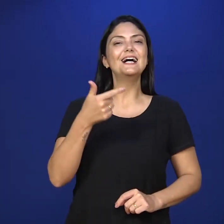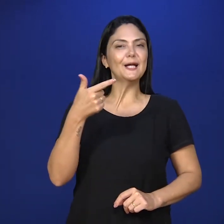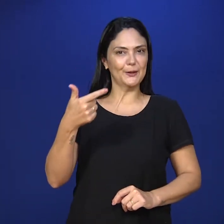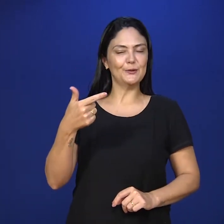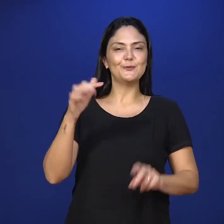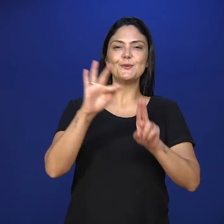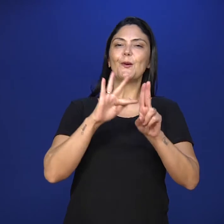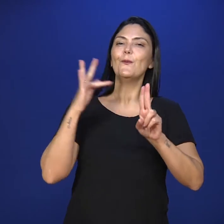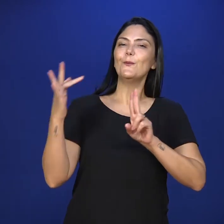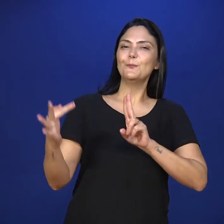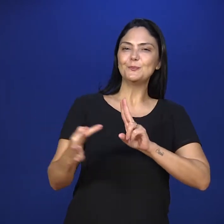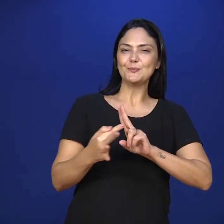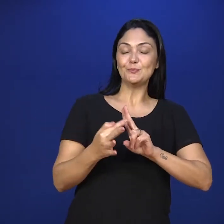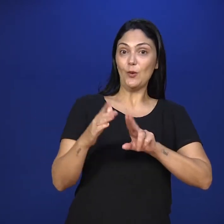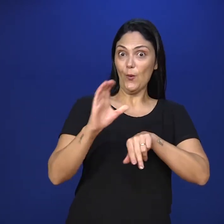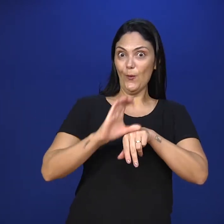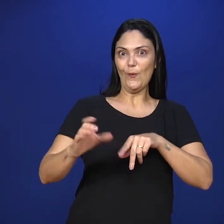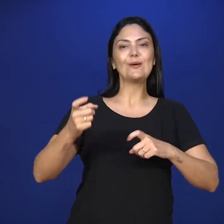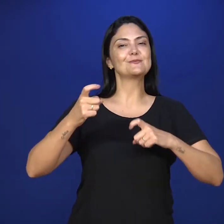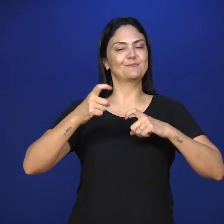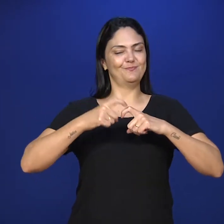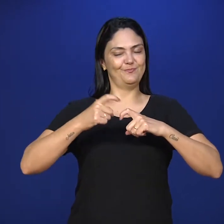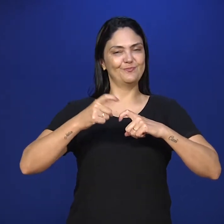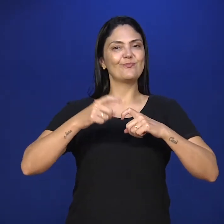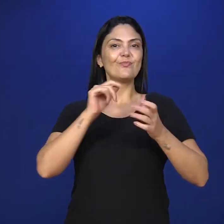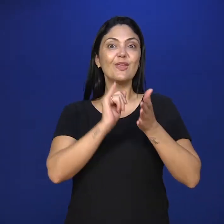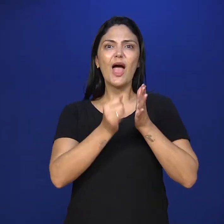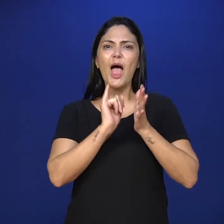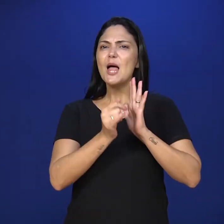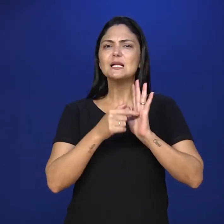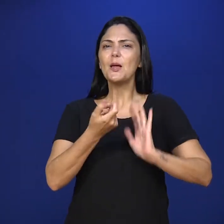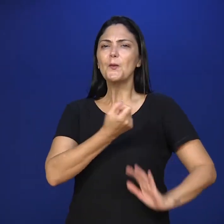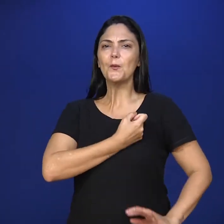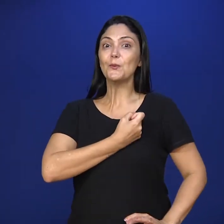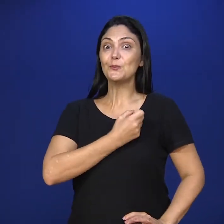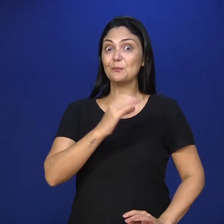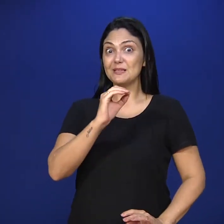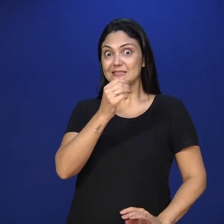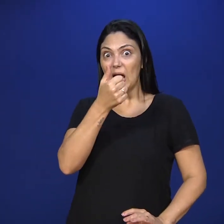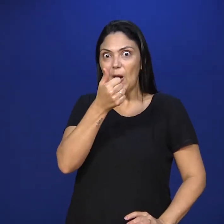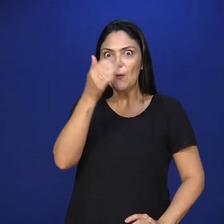2021/2, Unifoa Medicina, edital número